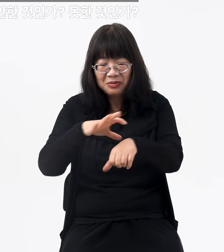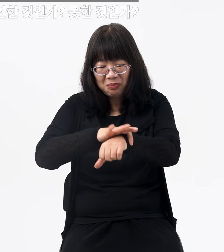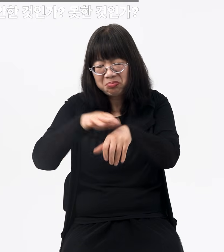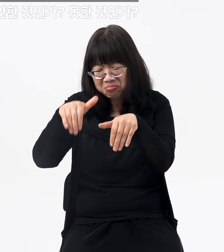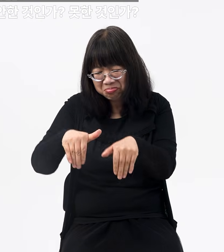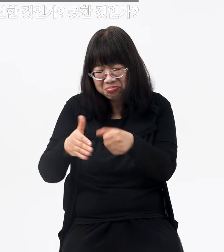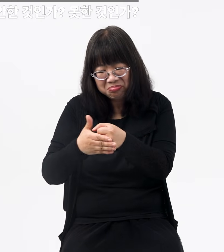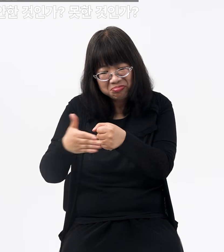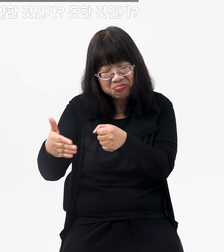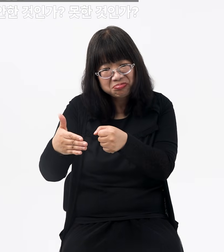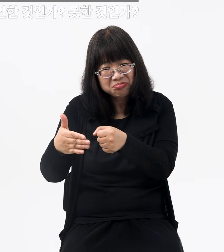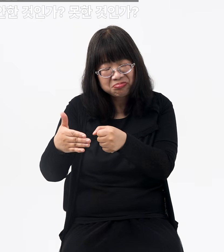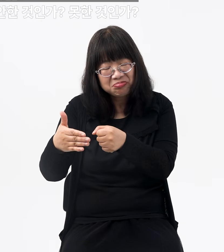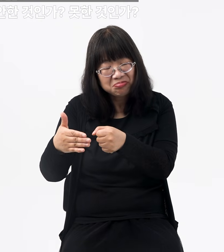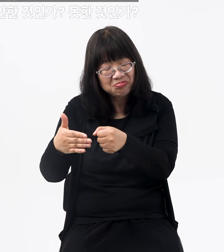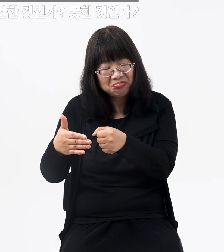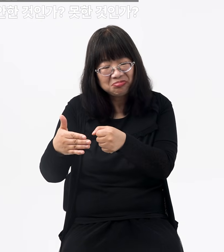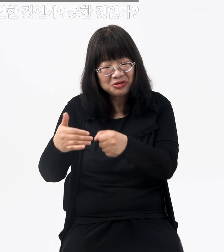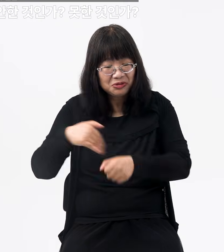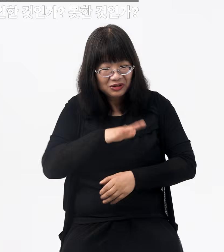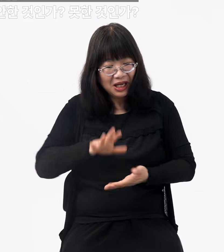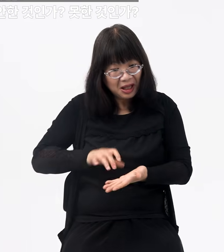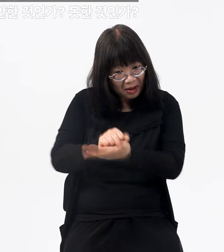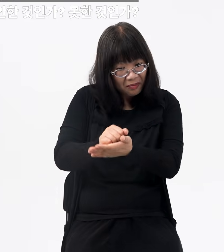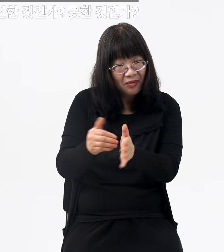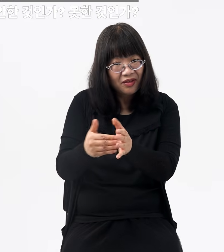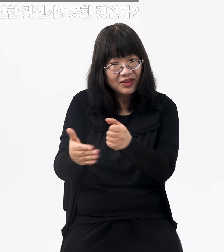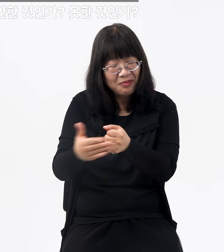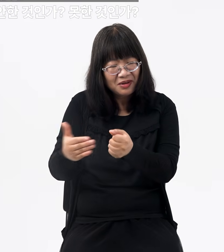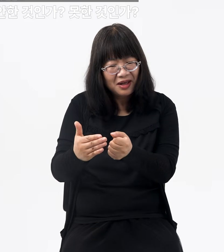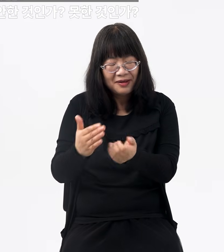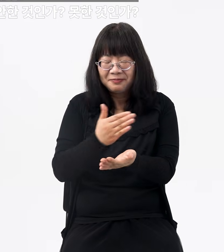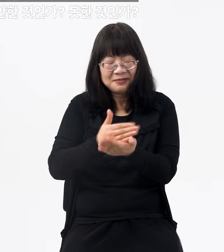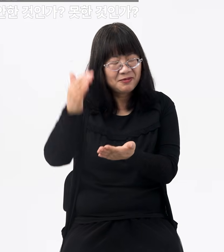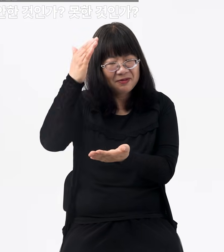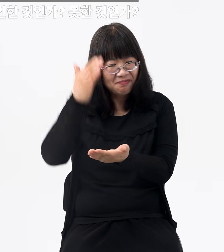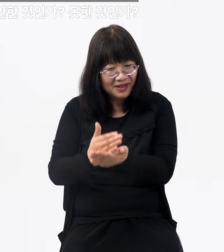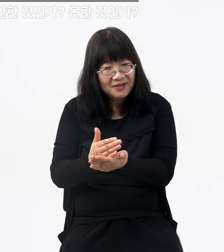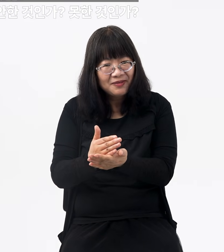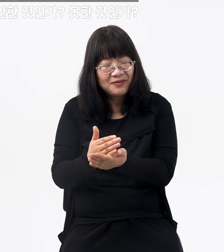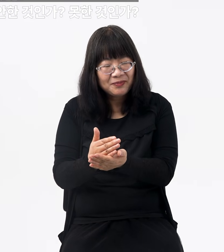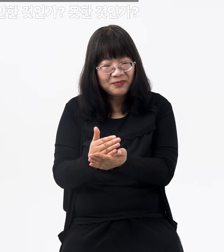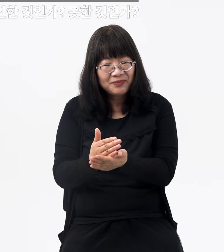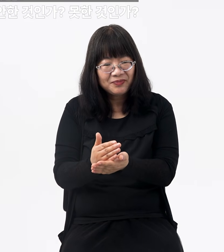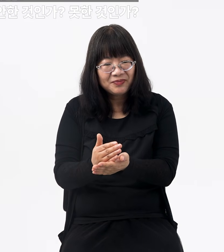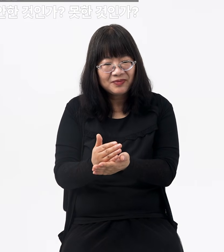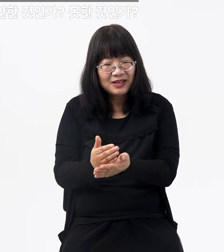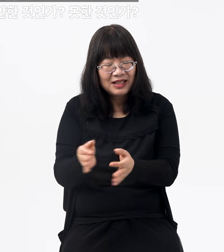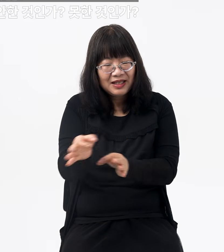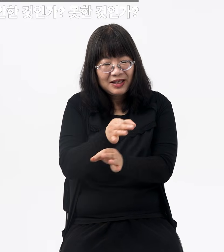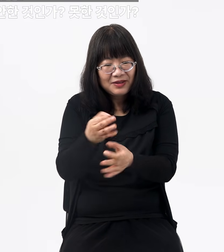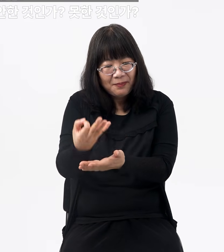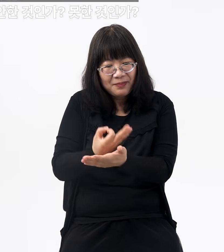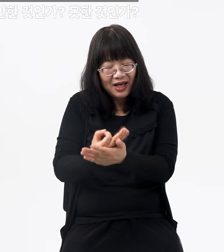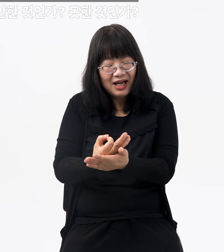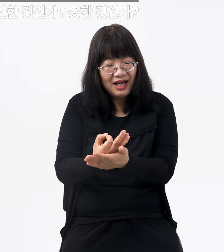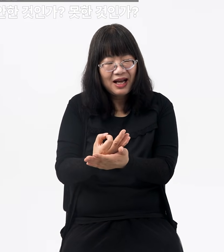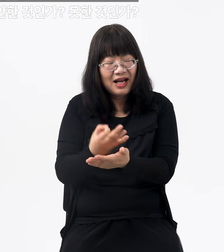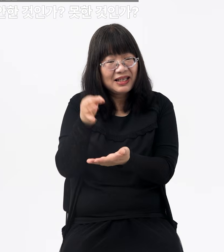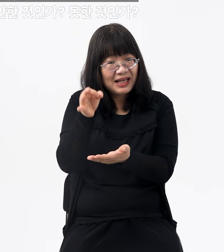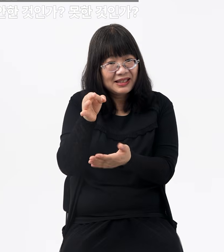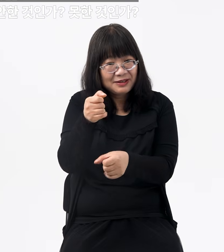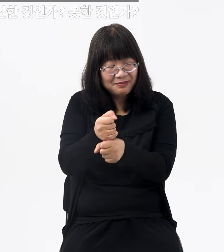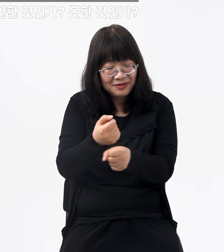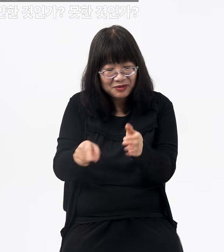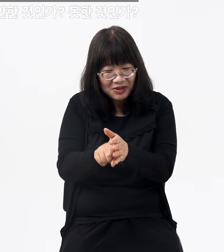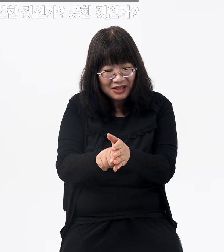포로니까, 점명지니까 내쫓지 말고 차라리 경제적 가치 창출을 위해서